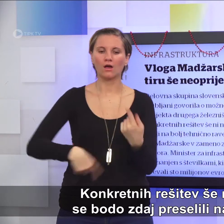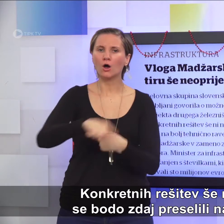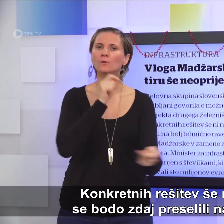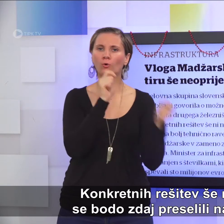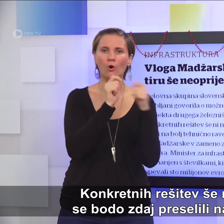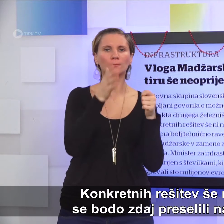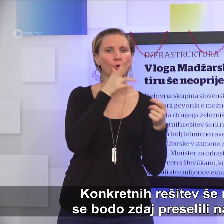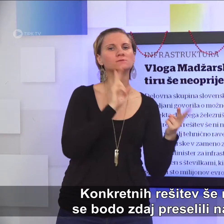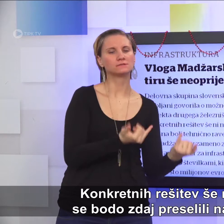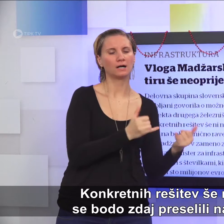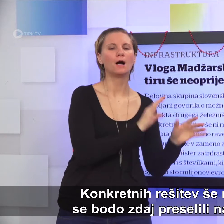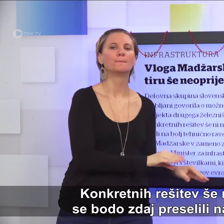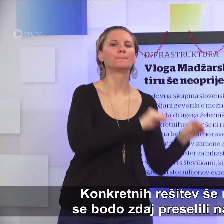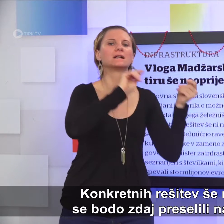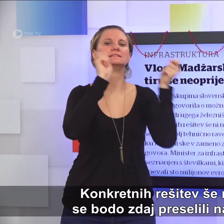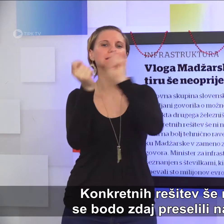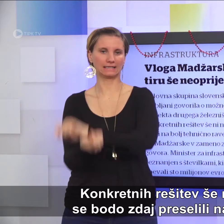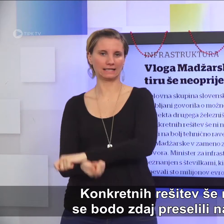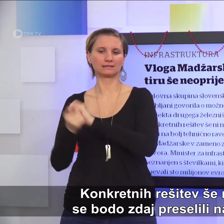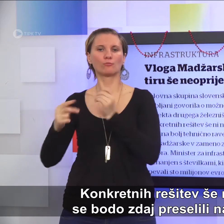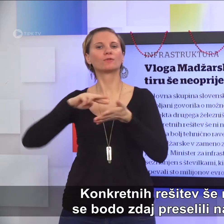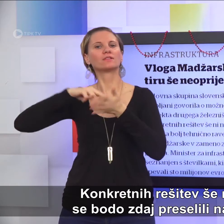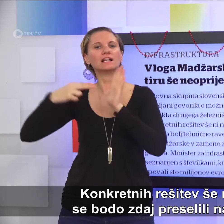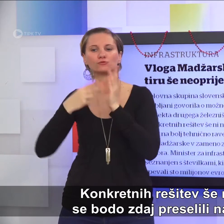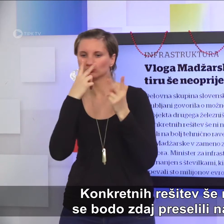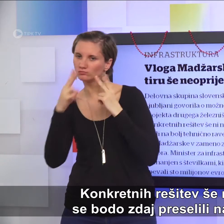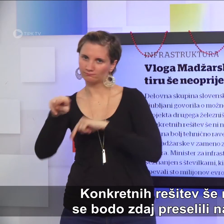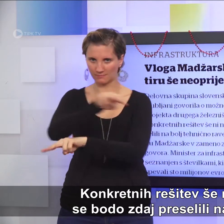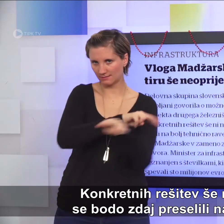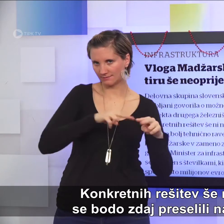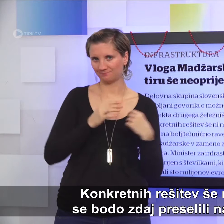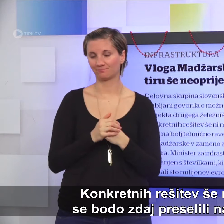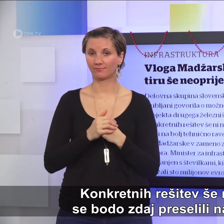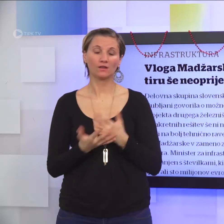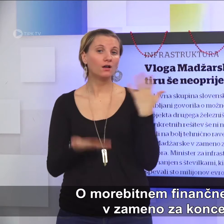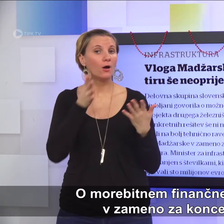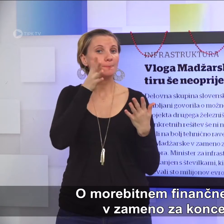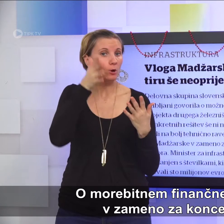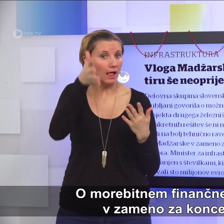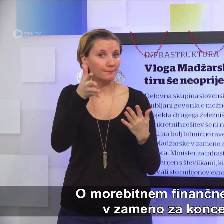Thank you.